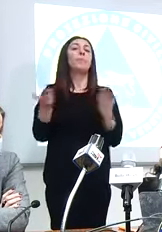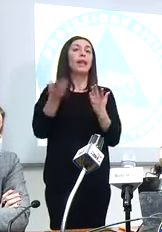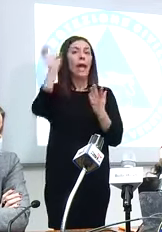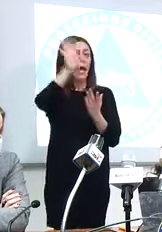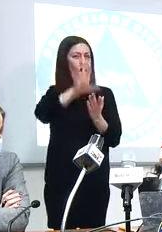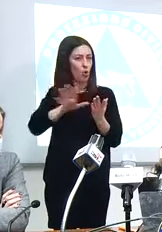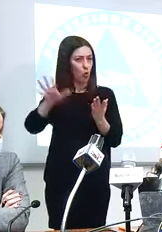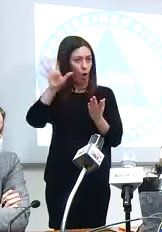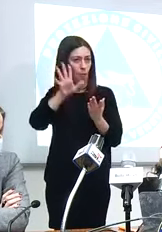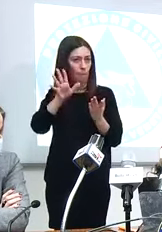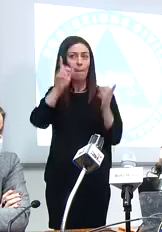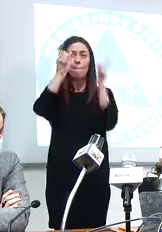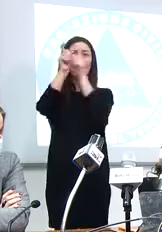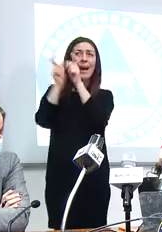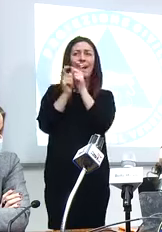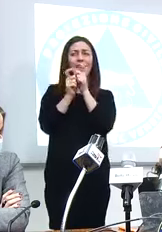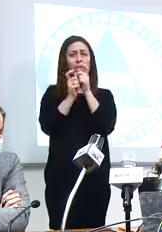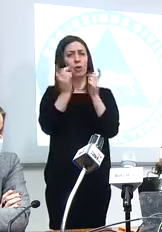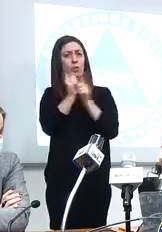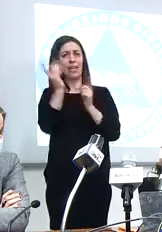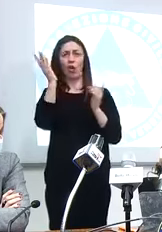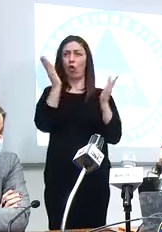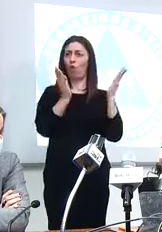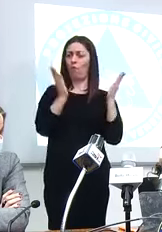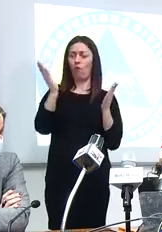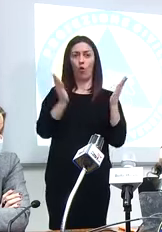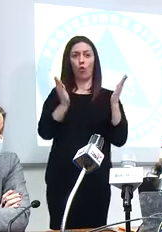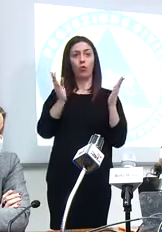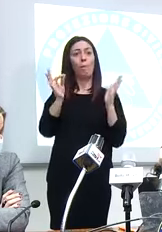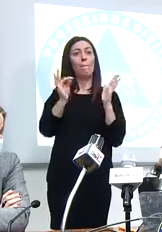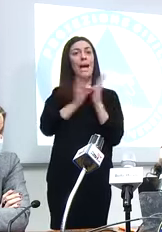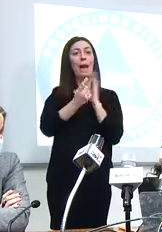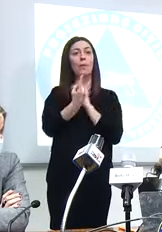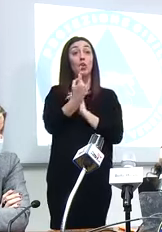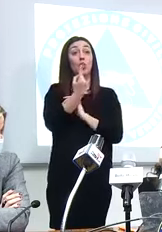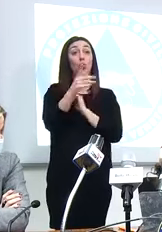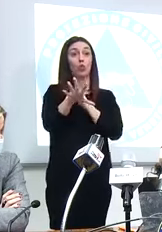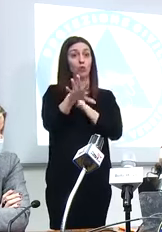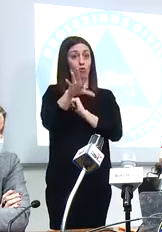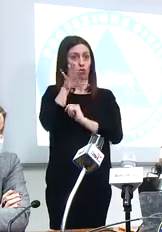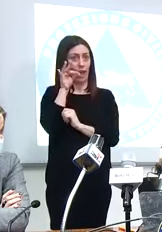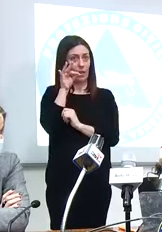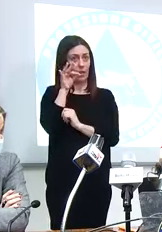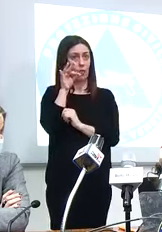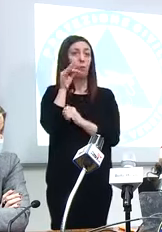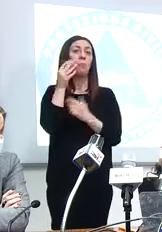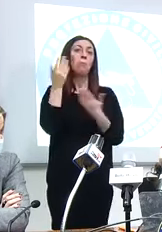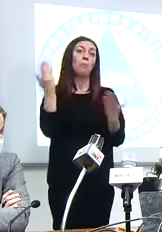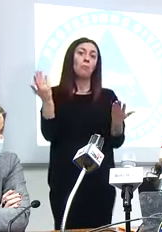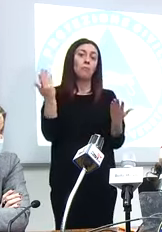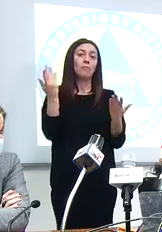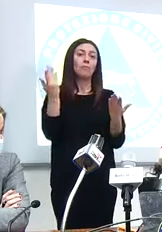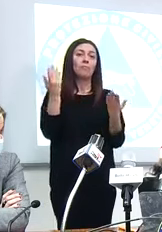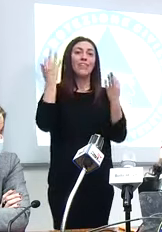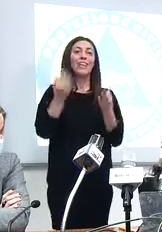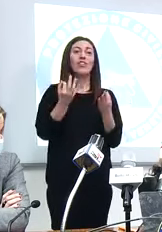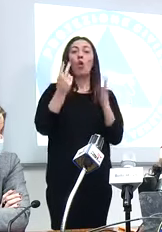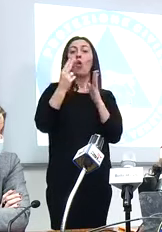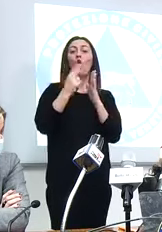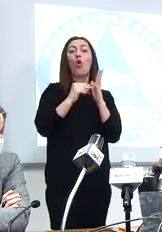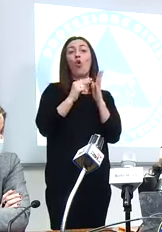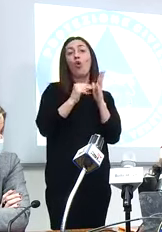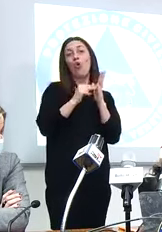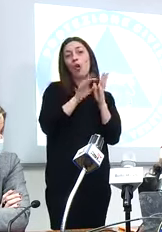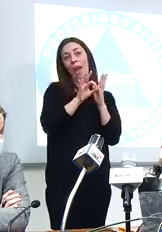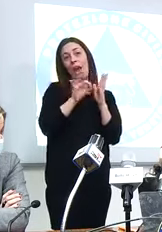si è scelto un solo parametro e si sono fatte, come spesso accade, una serie di colori legati ad una scala,